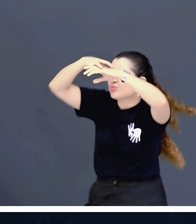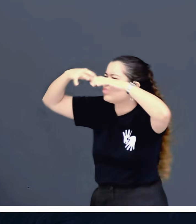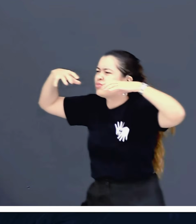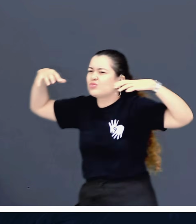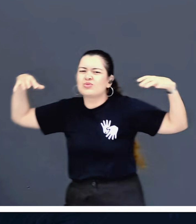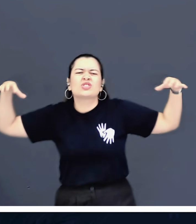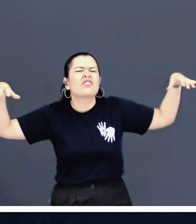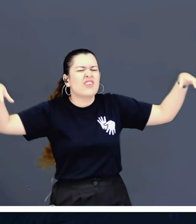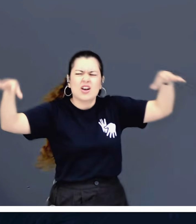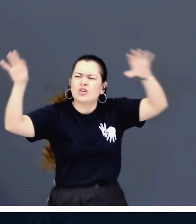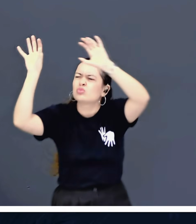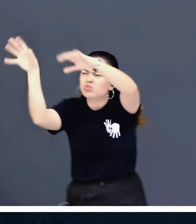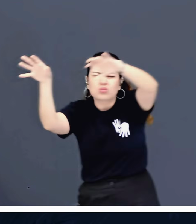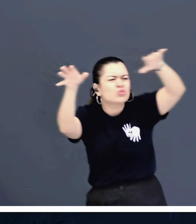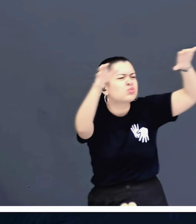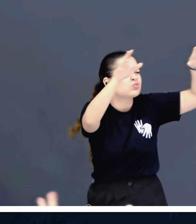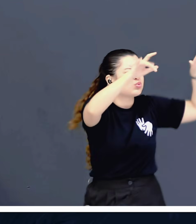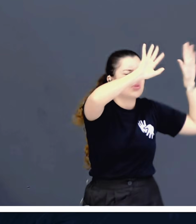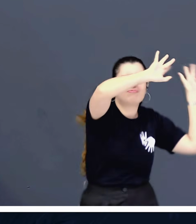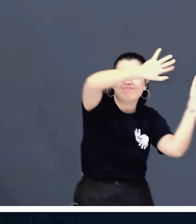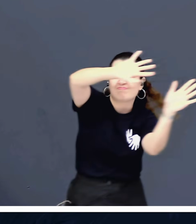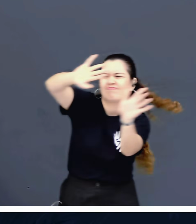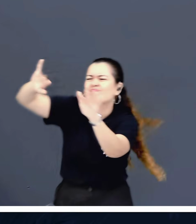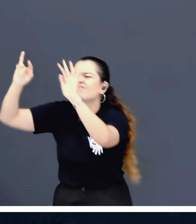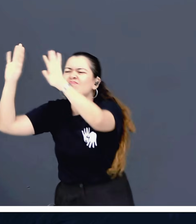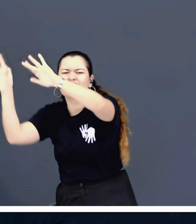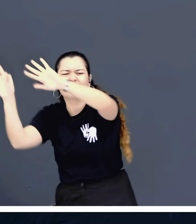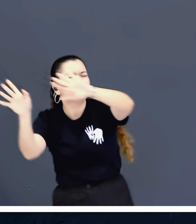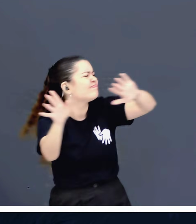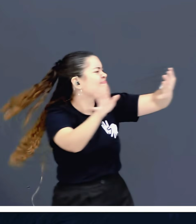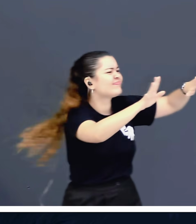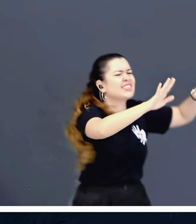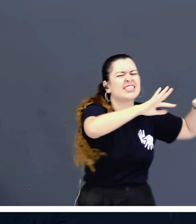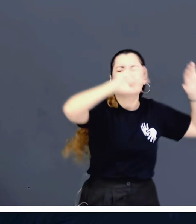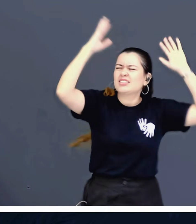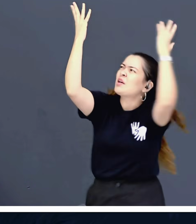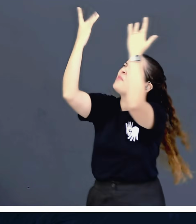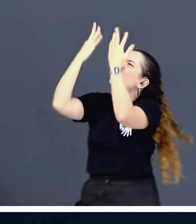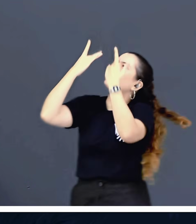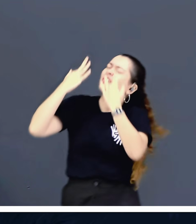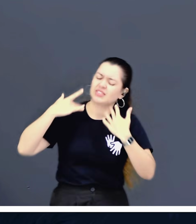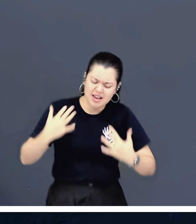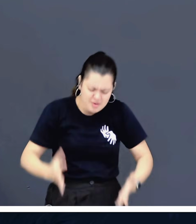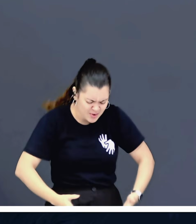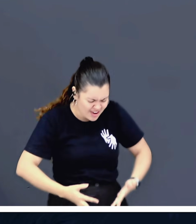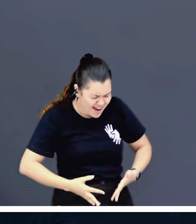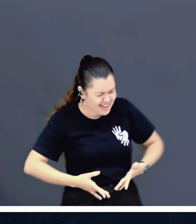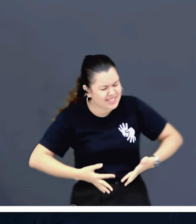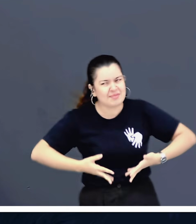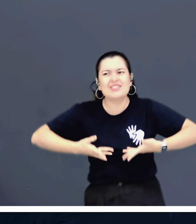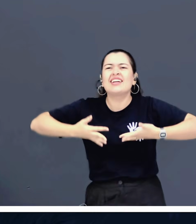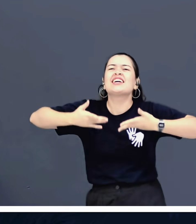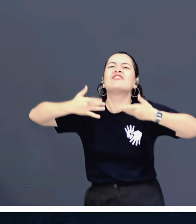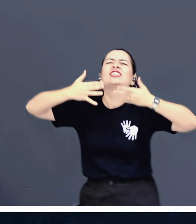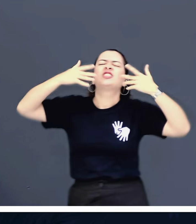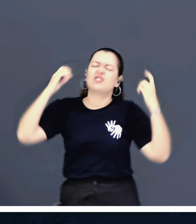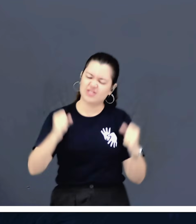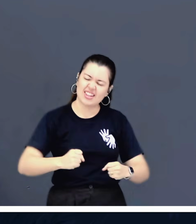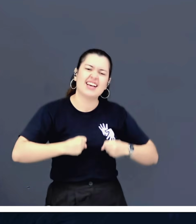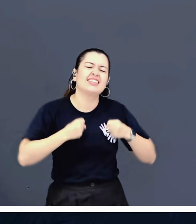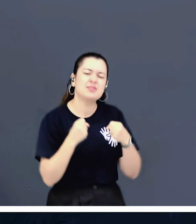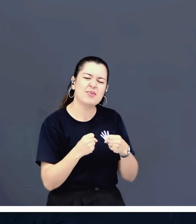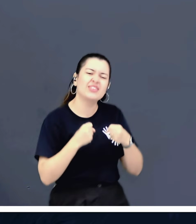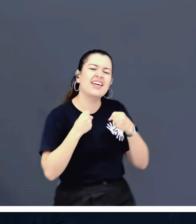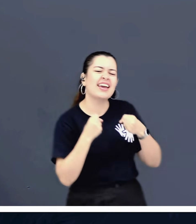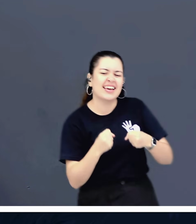A previsão de Deus diz que vai chover. Vai chover de quase sangue, por todo lugar. E desse temporal quero sair molhado, olhar e